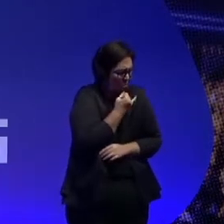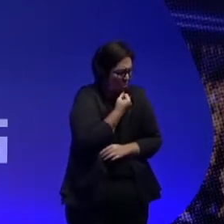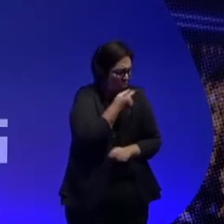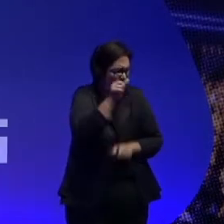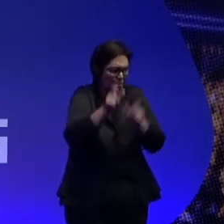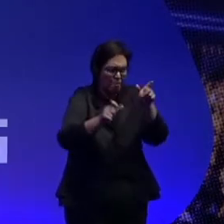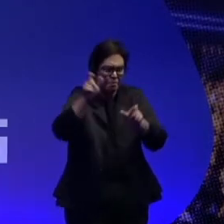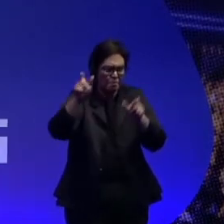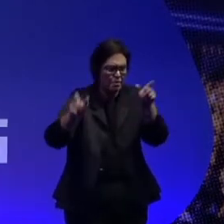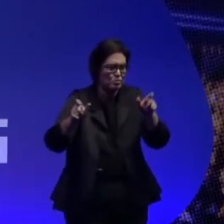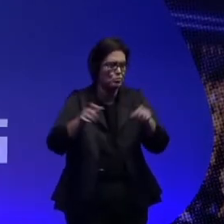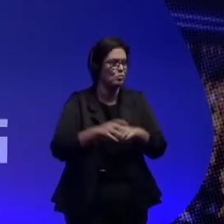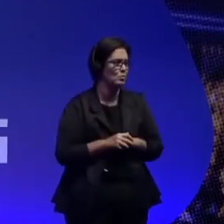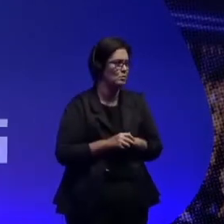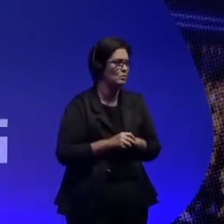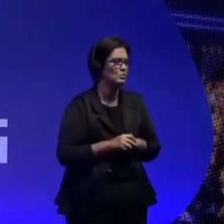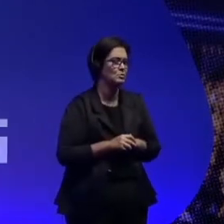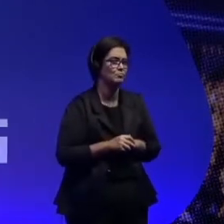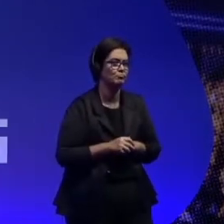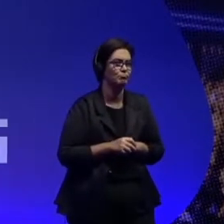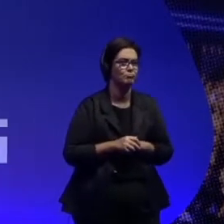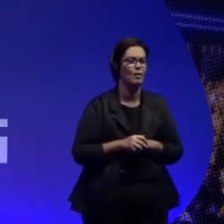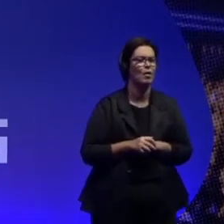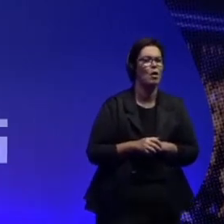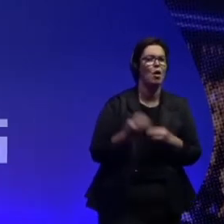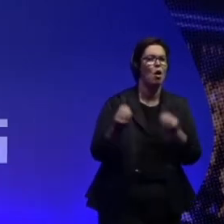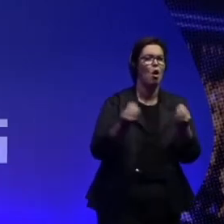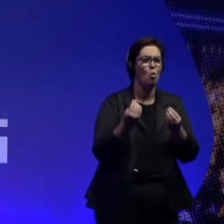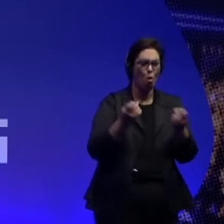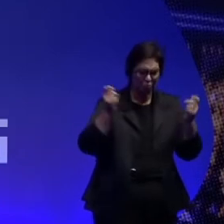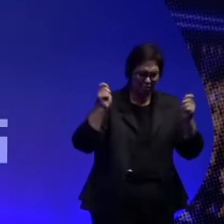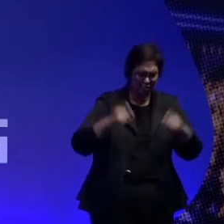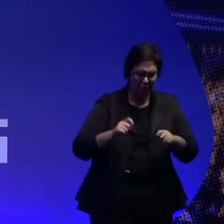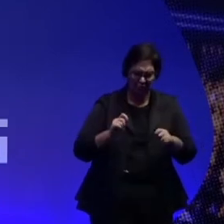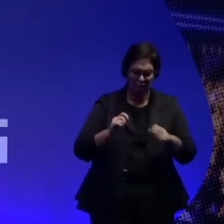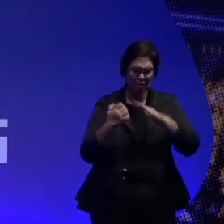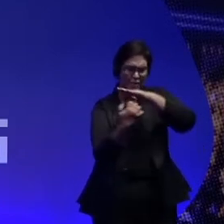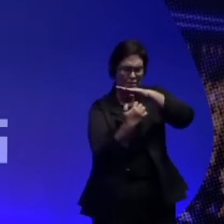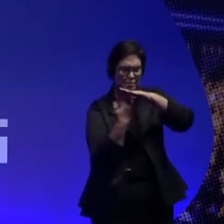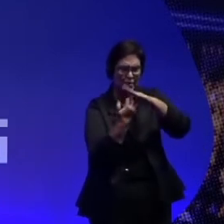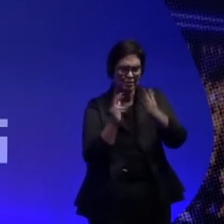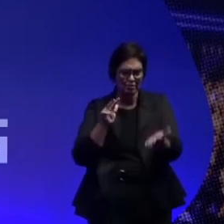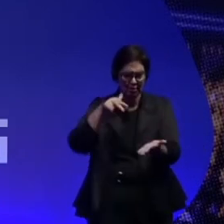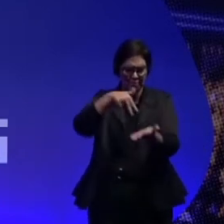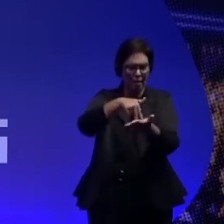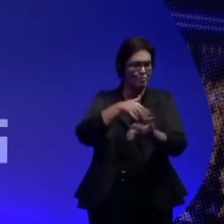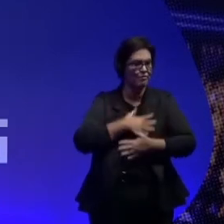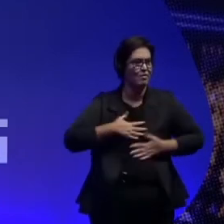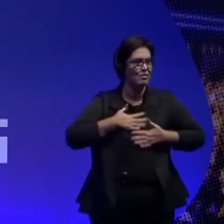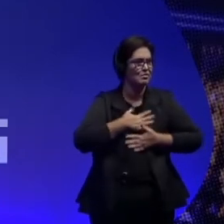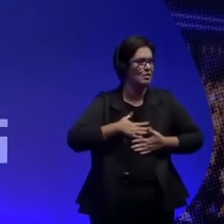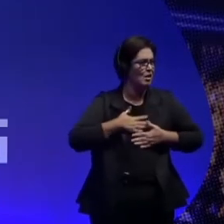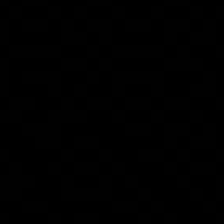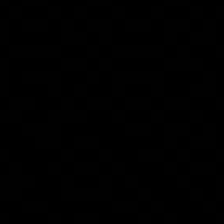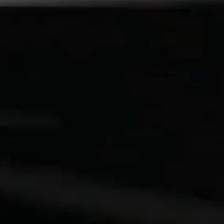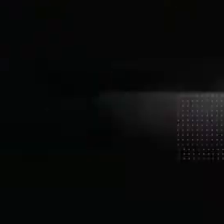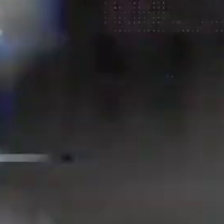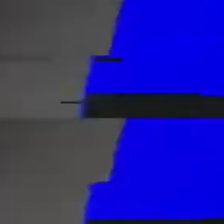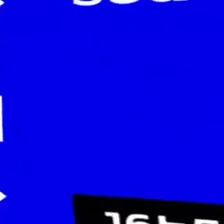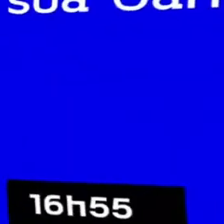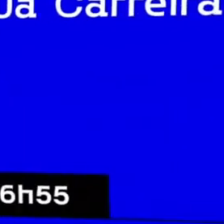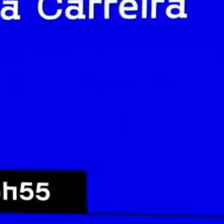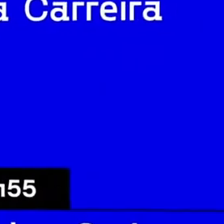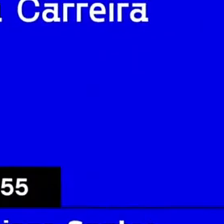com protagonismo, como é que a gente pode encontrar mais satisfação e felicidade. Vem pra cá, meu amigo Luciano Santos! Uma salva